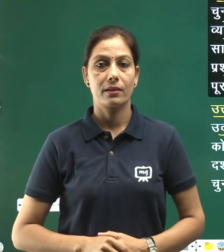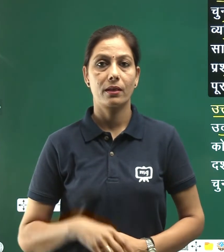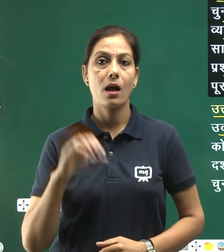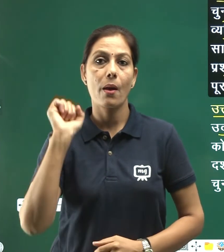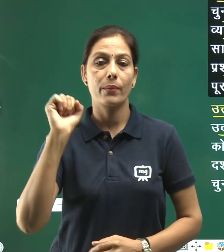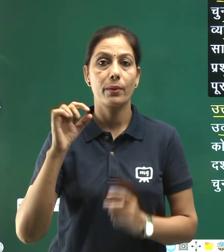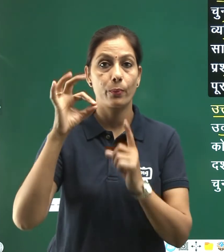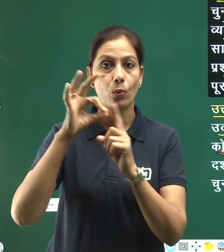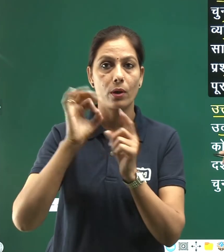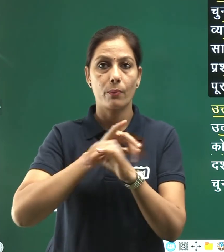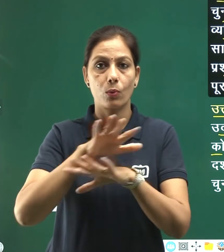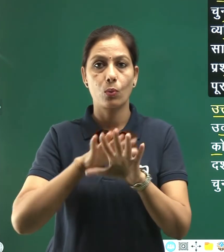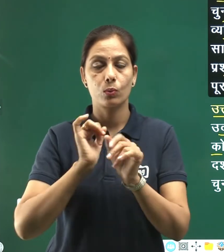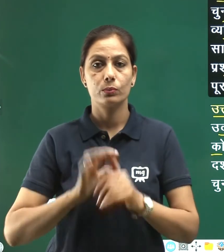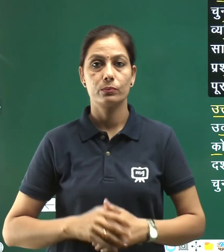अपने कार्यक्रम को